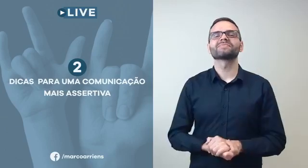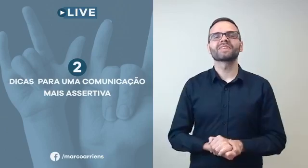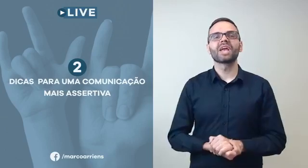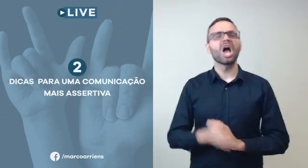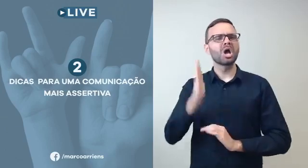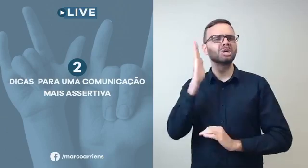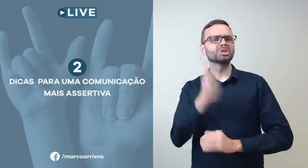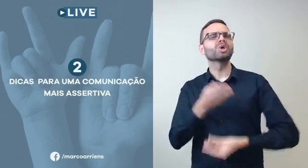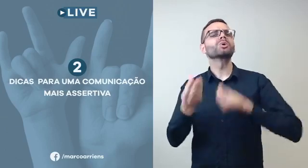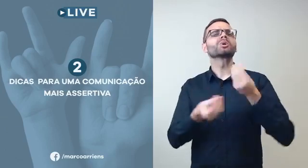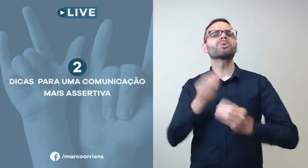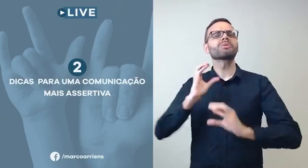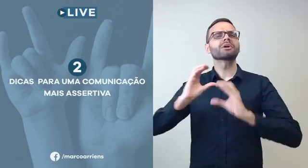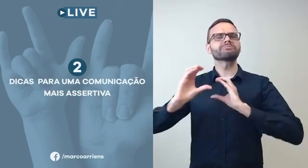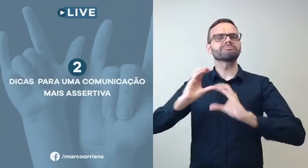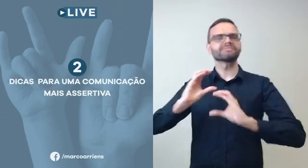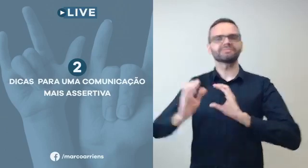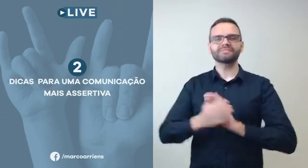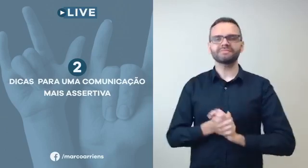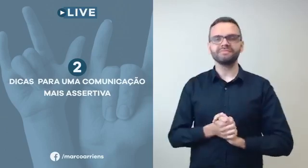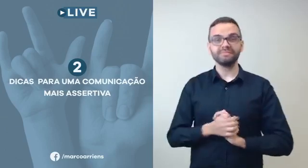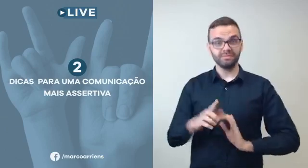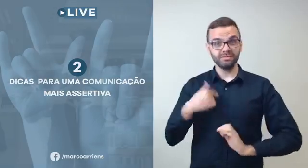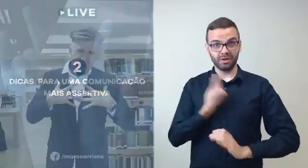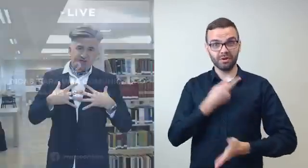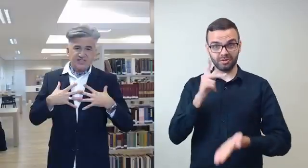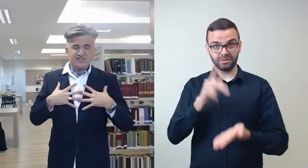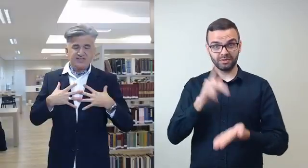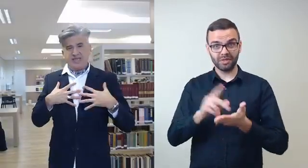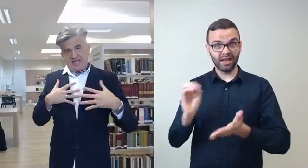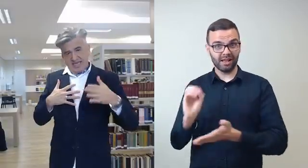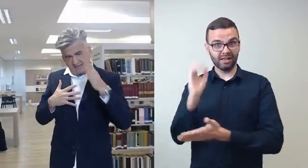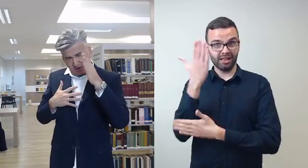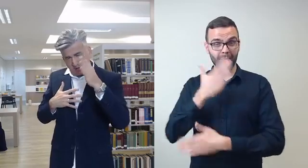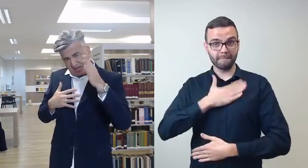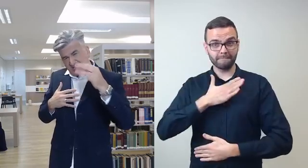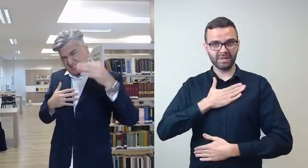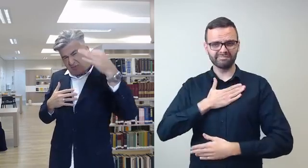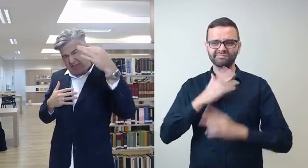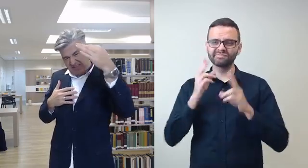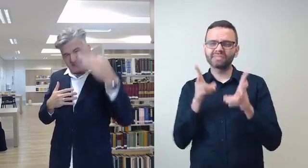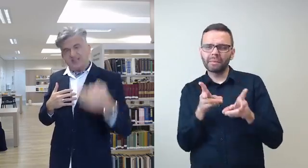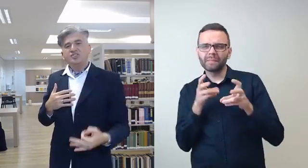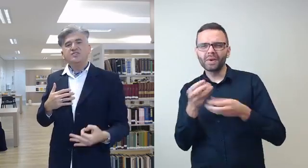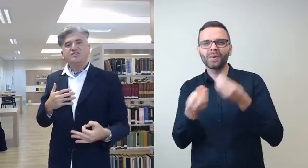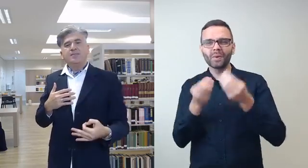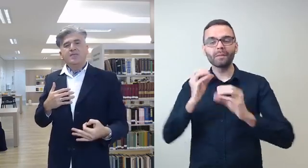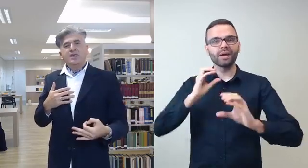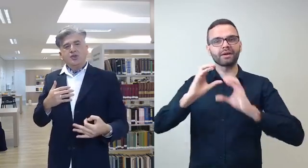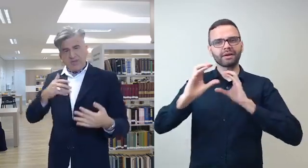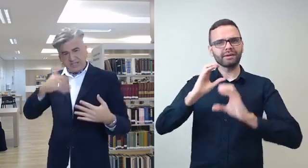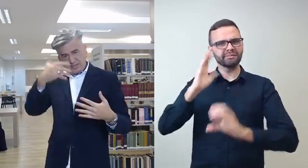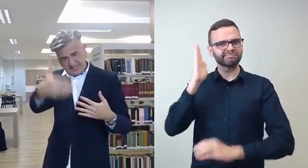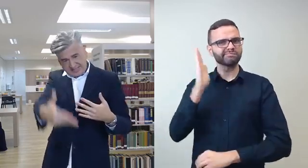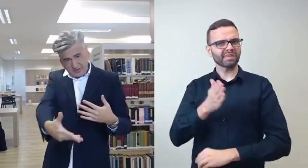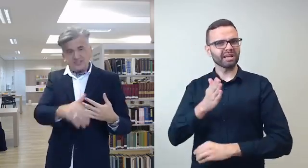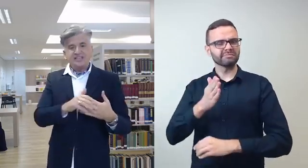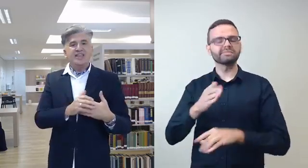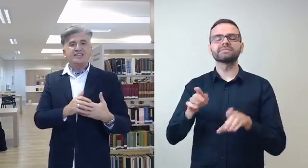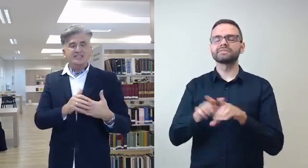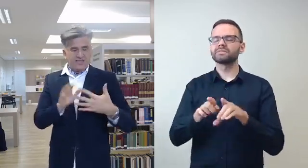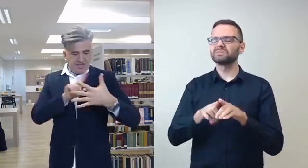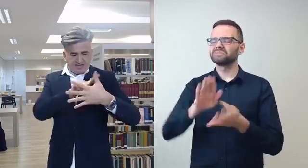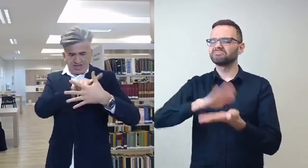que dicas são essas? Então, para que aconteça, no meu ponto de vista, essa comunicação mais assertiva, numa interpretação